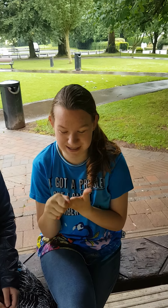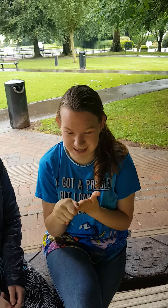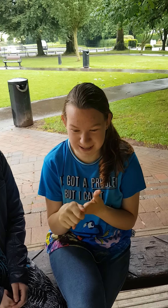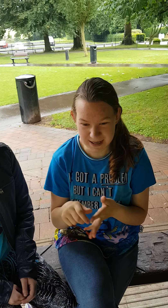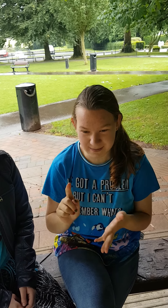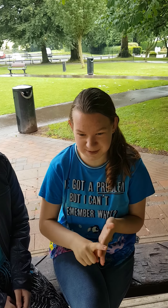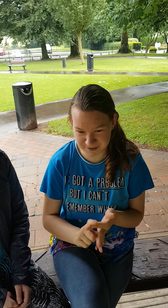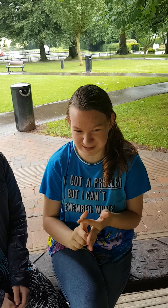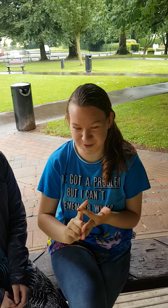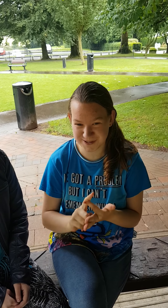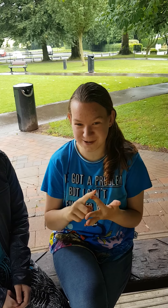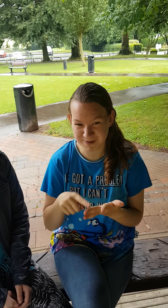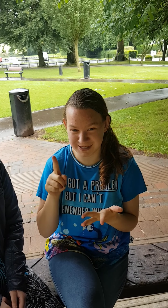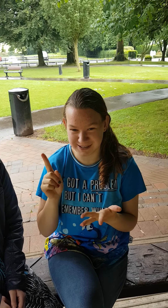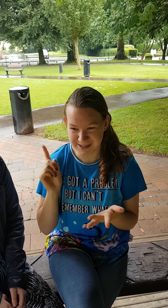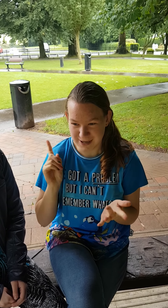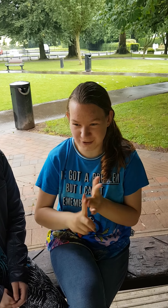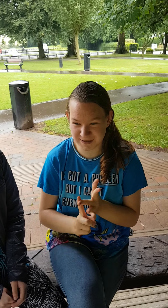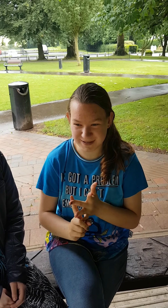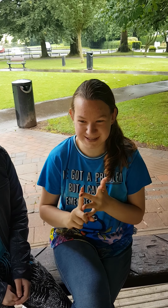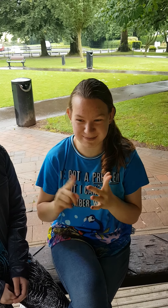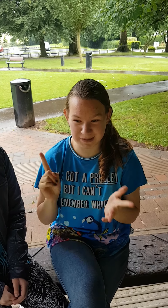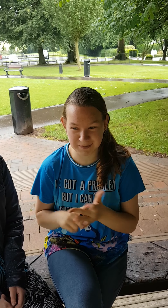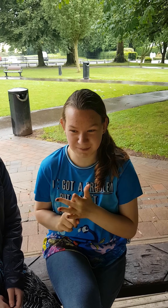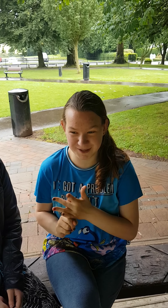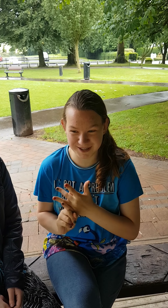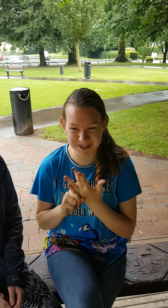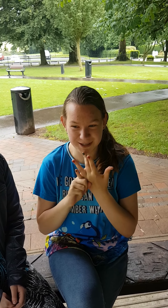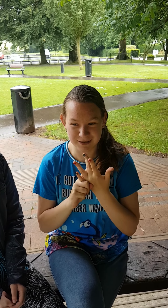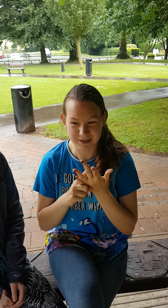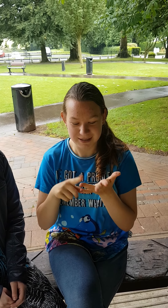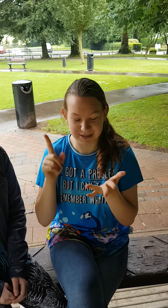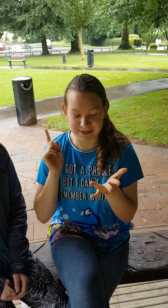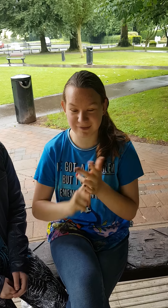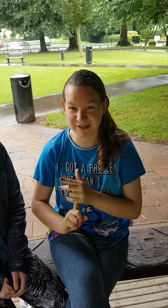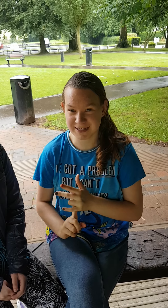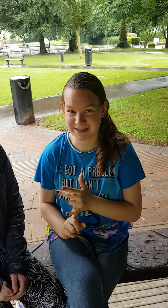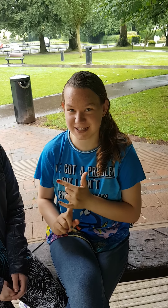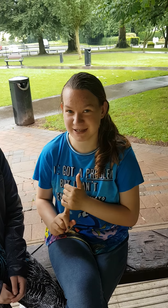siedemnasty, mam siłkę morską. Osiemnasty, ma na imię Piggy. Dziewiętnasty,